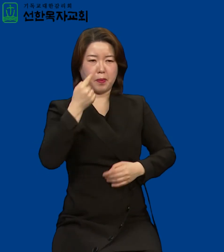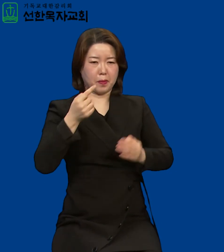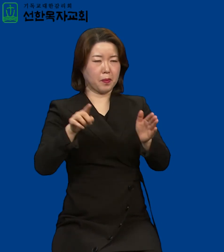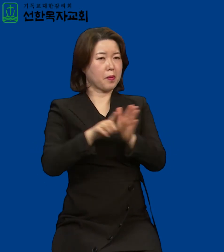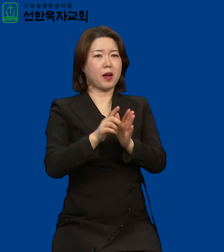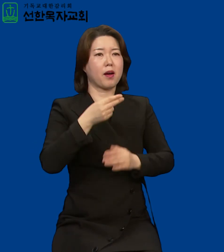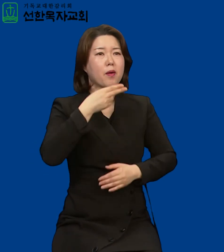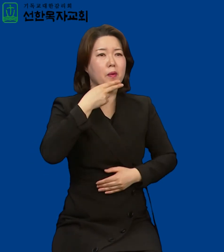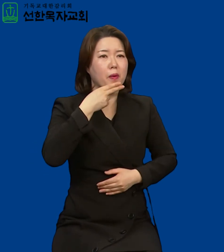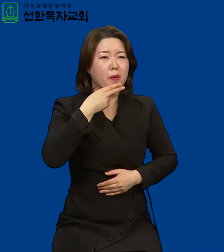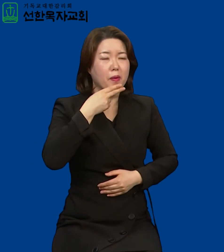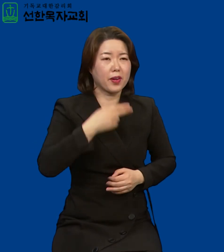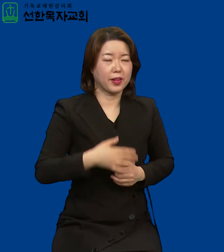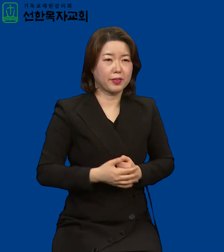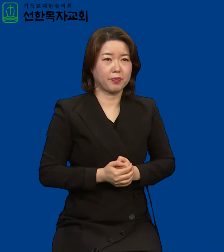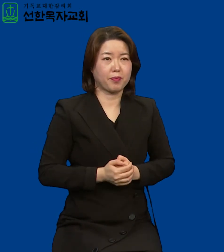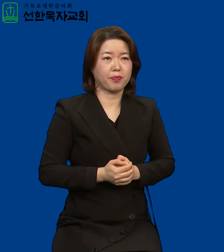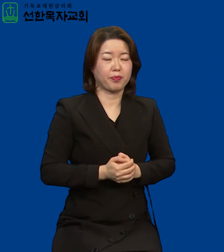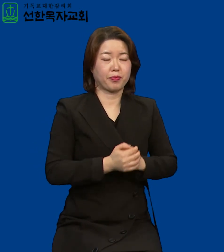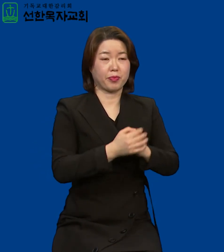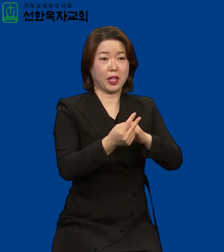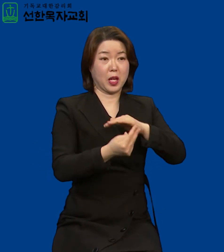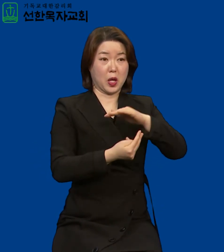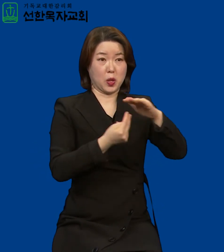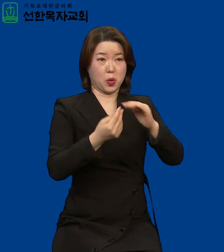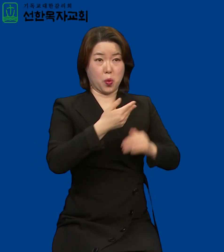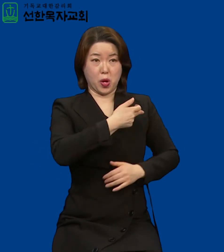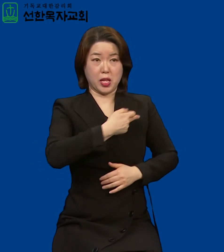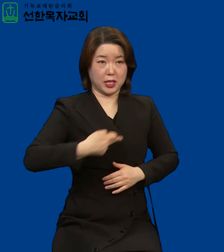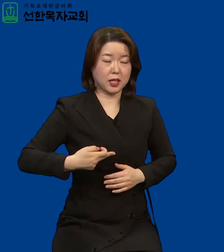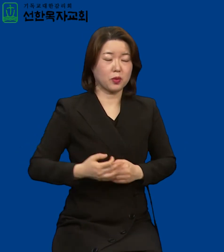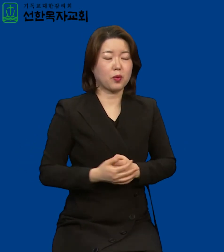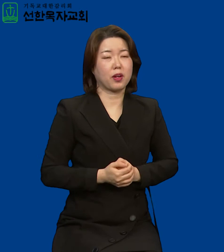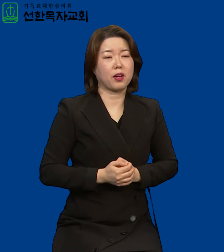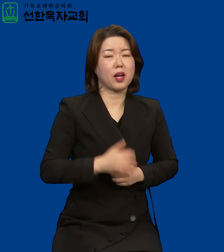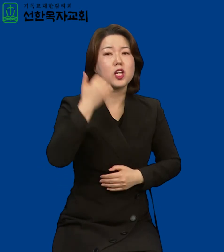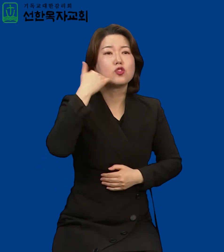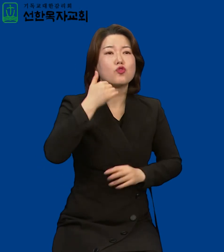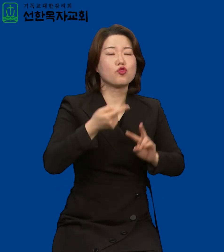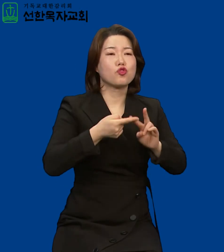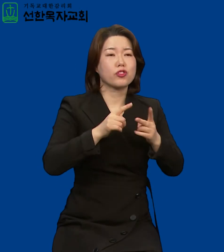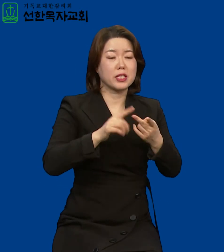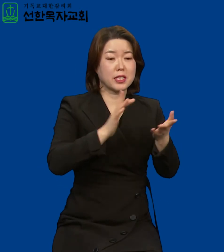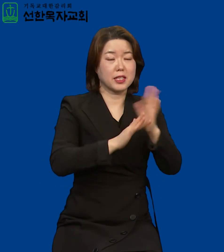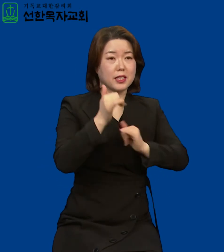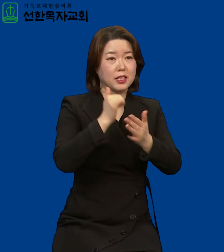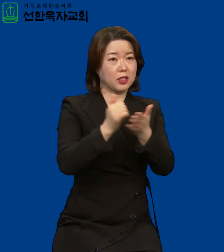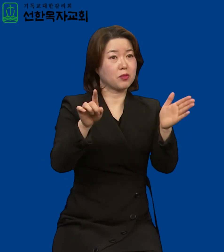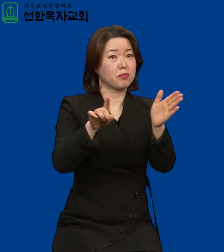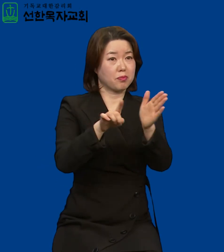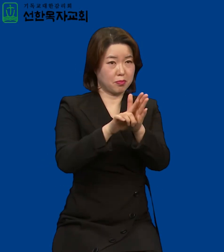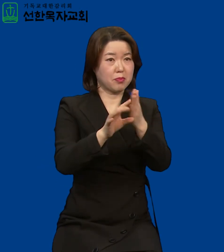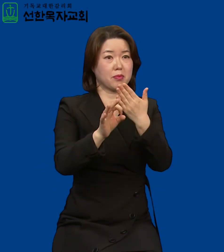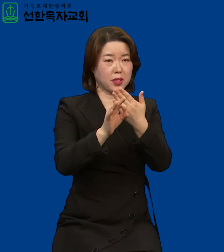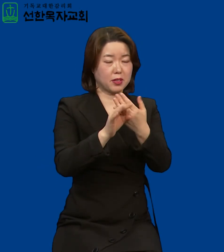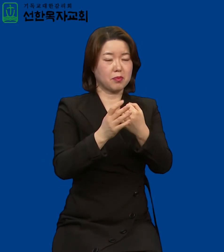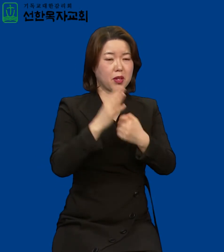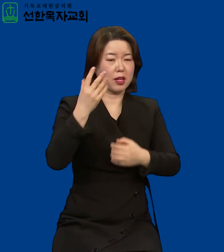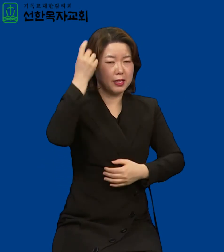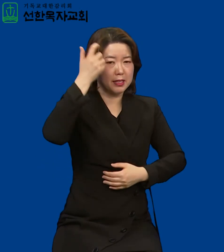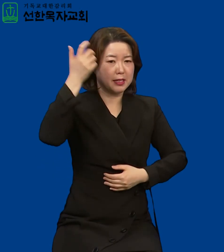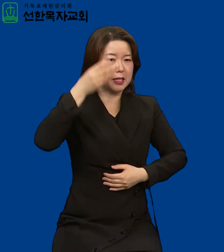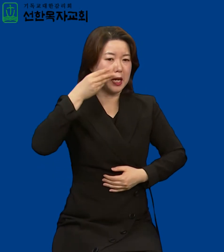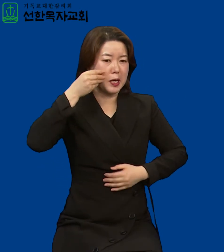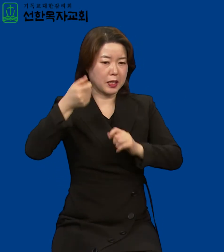없었어요. 요한 사도가 누구든지 예수를 믿으면 성령의 기름